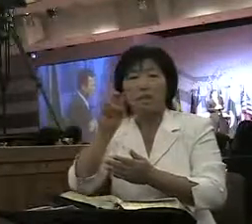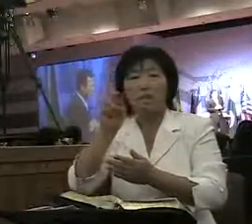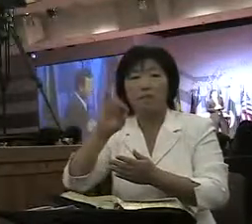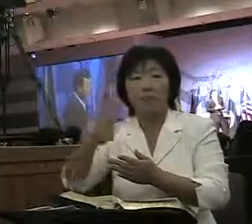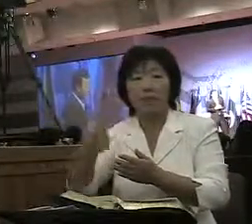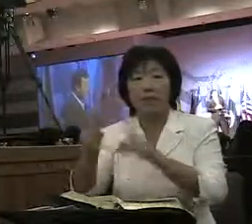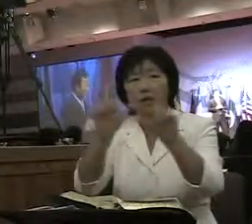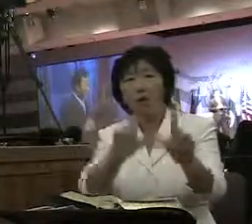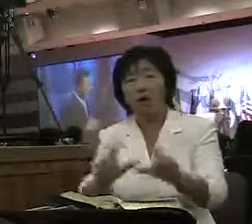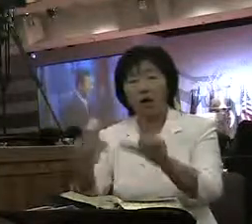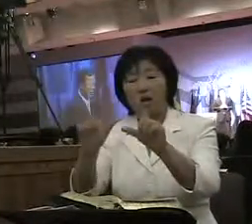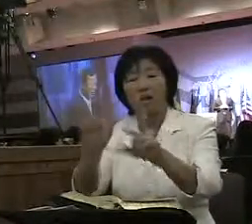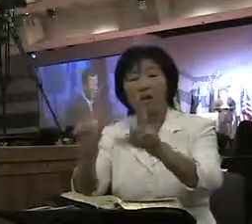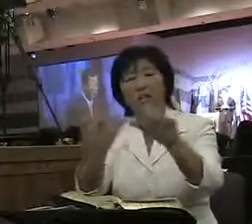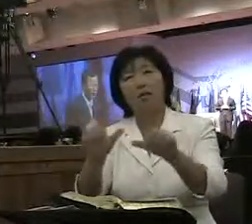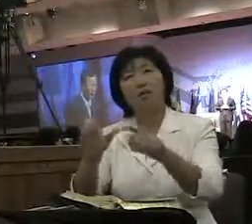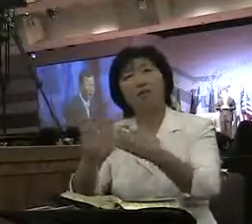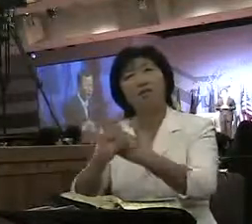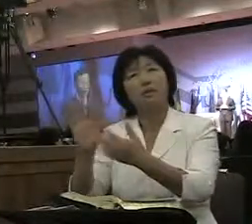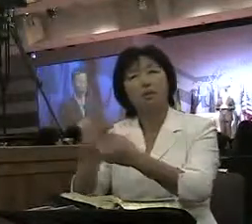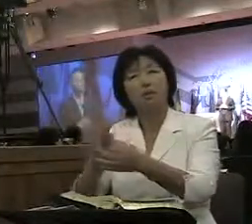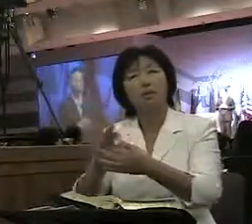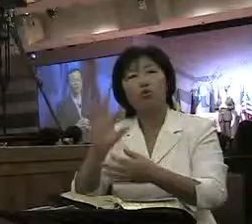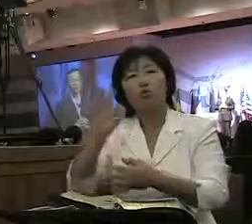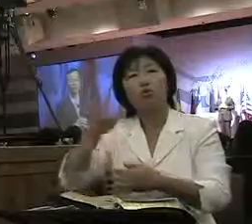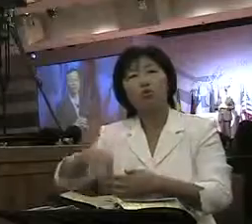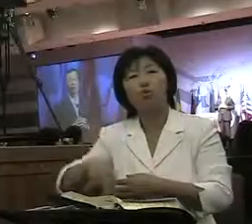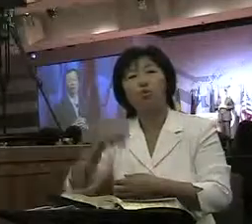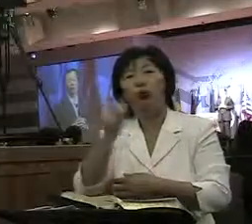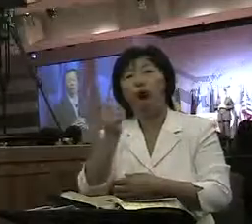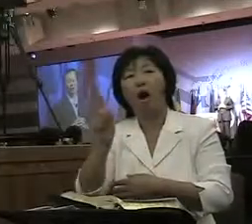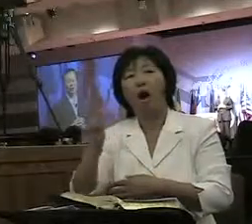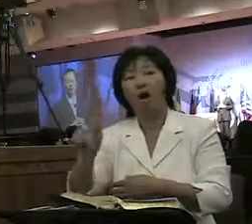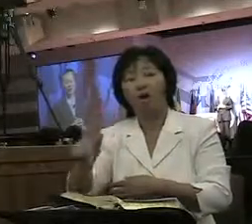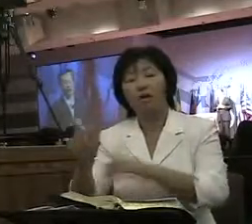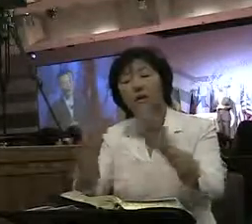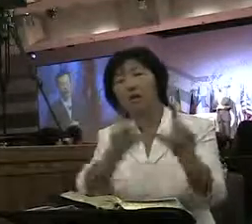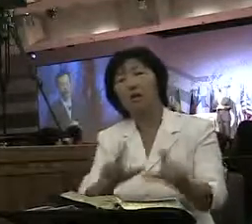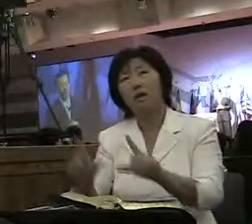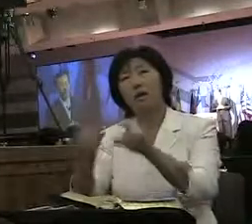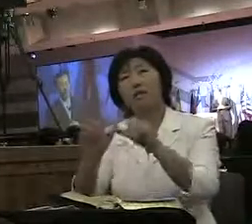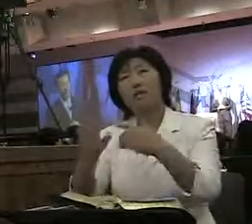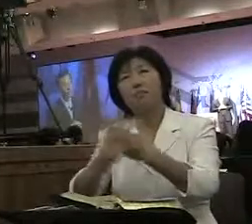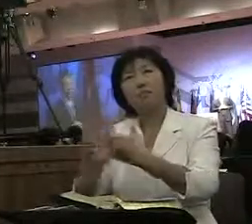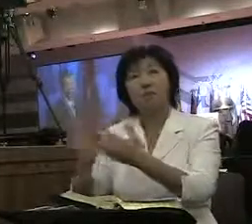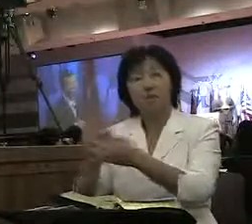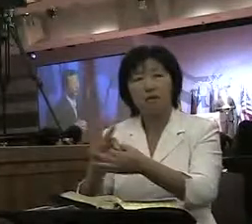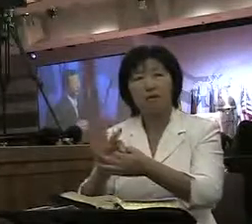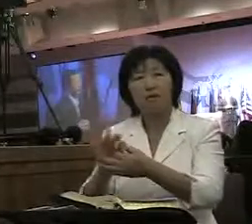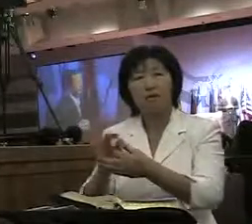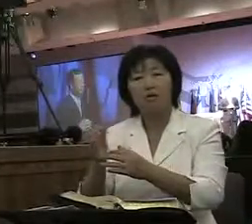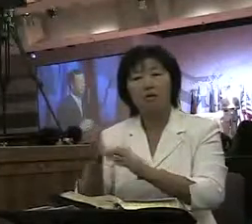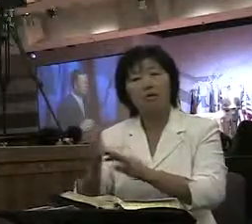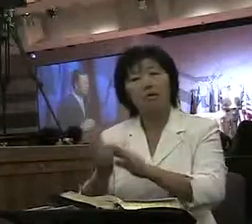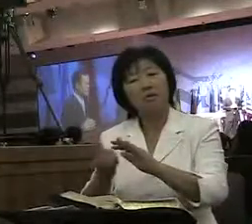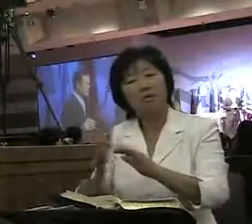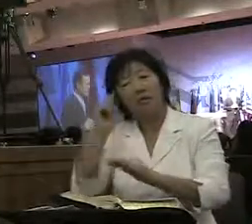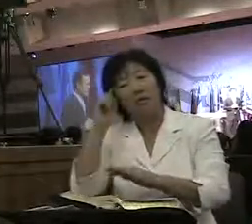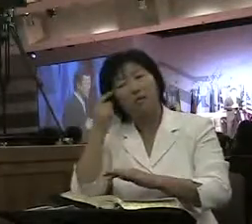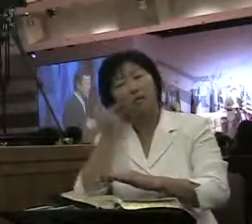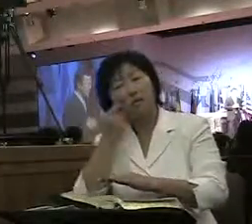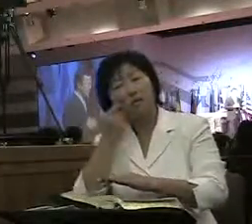많죠. 유학 생활 살면서 예상치 못했던 뜻밖의 일들이 많이 일어나죠.